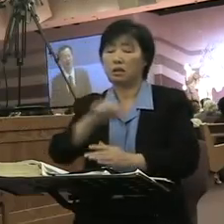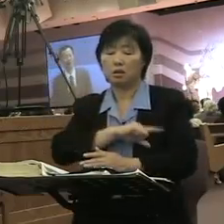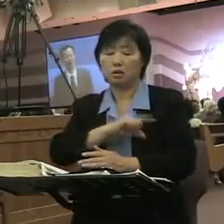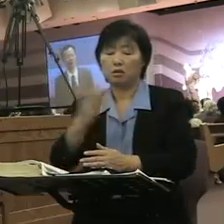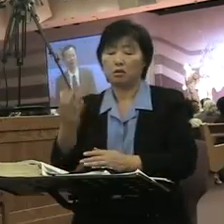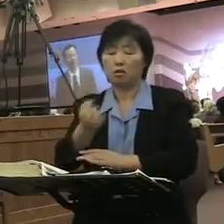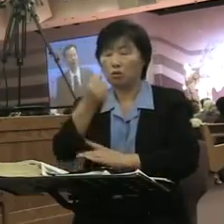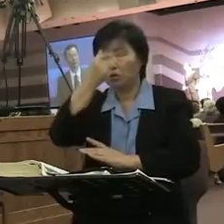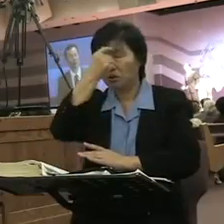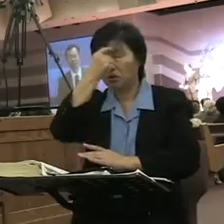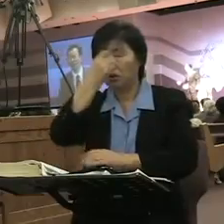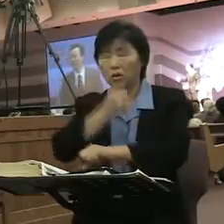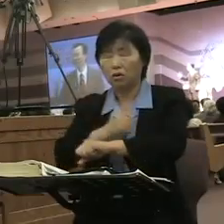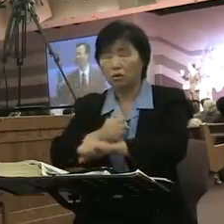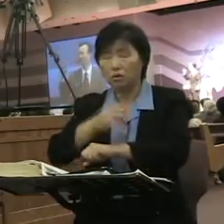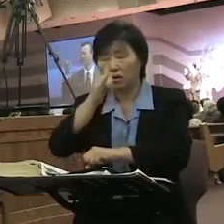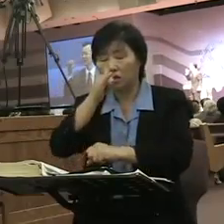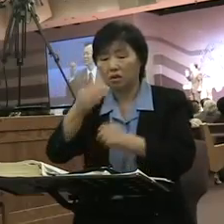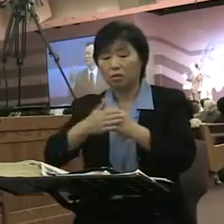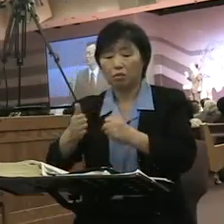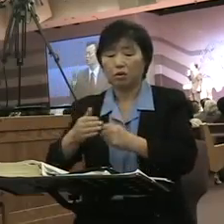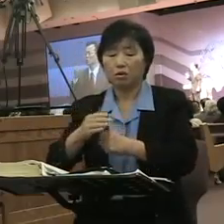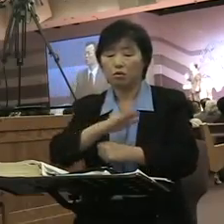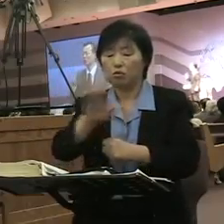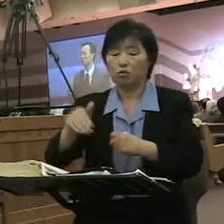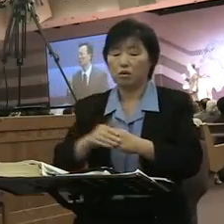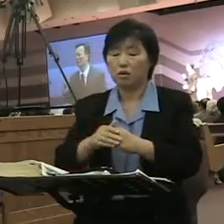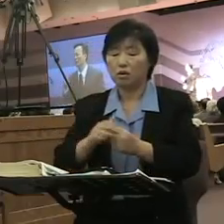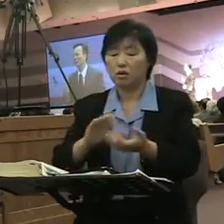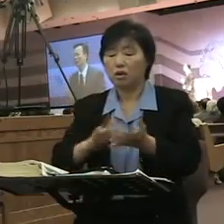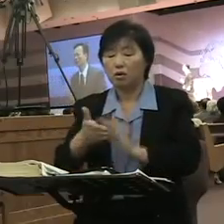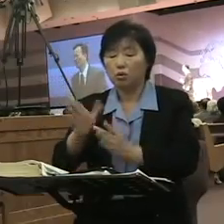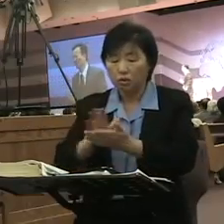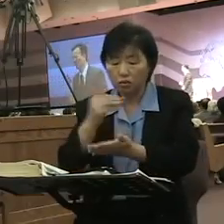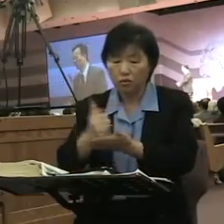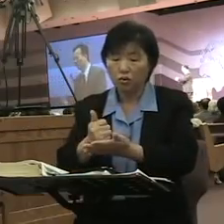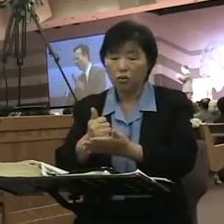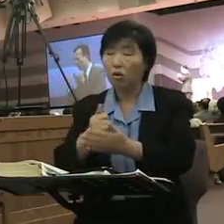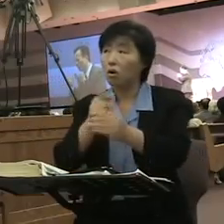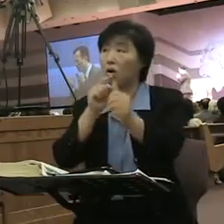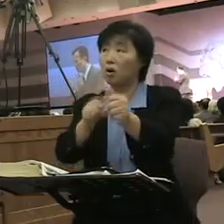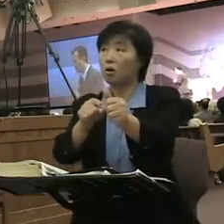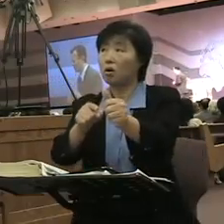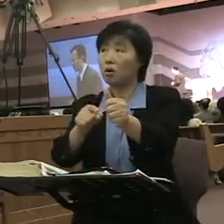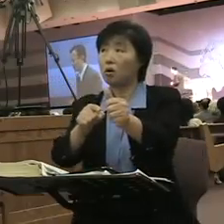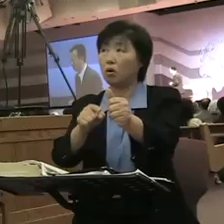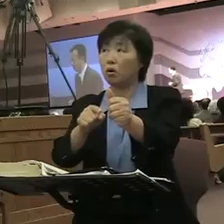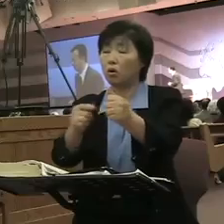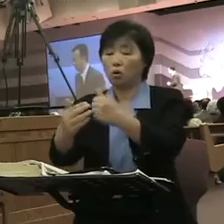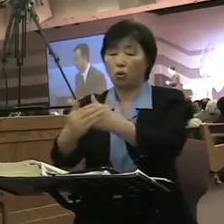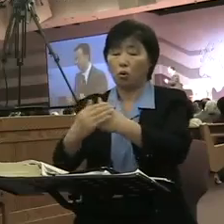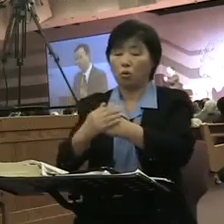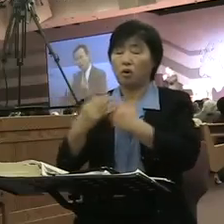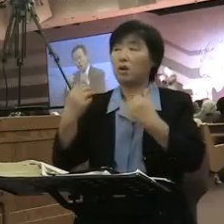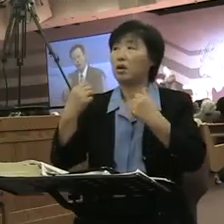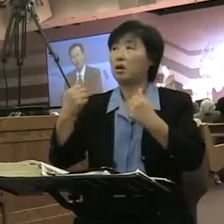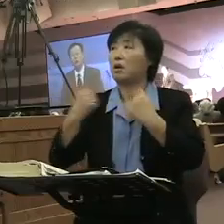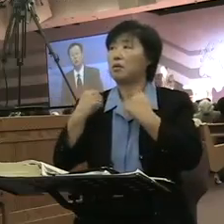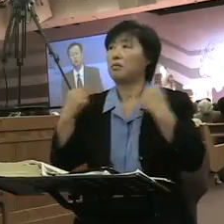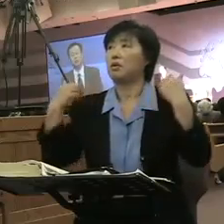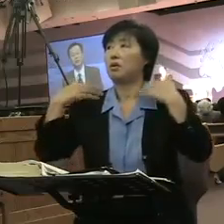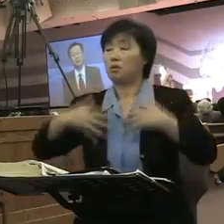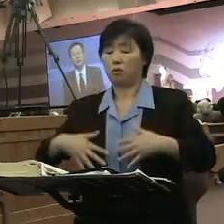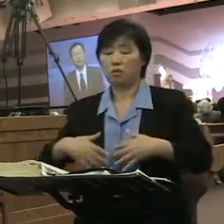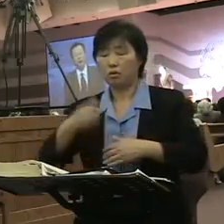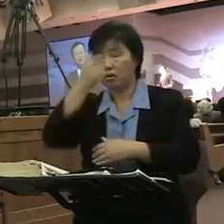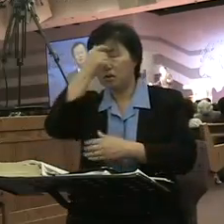때문에 우리는 그 예수 그리스도를 가리켜 그분의 공로 힘입어서 기도할 수 있다는